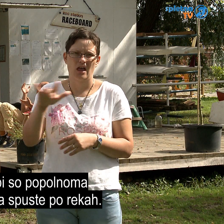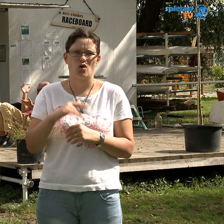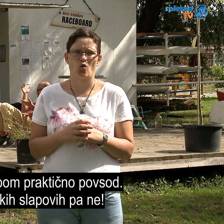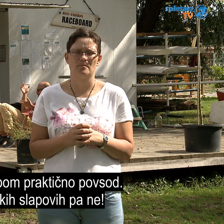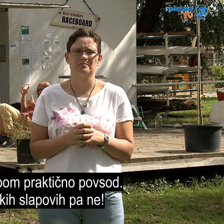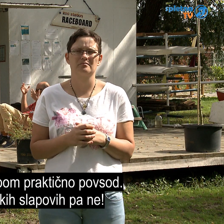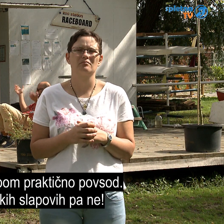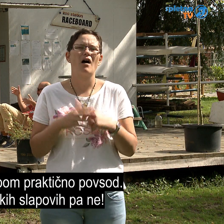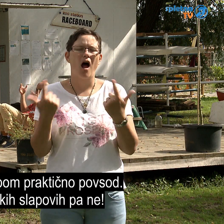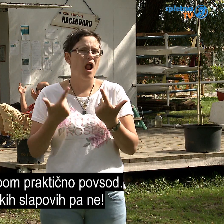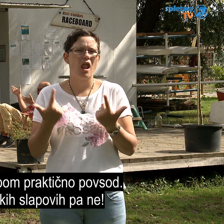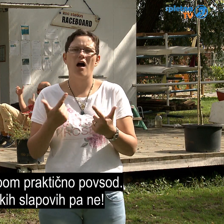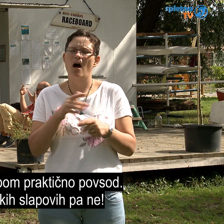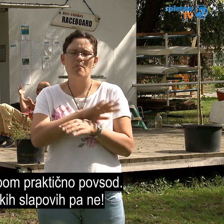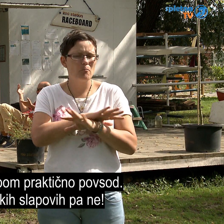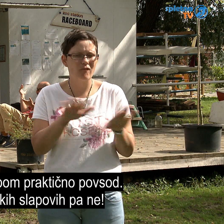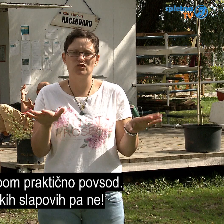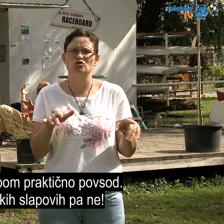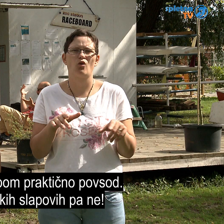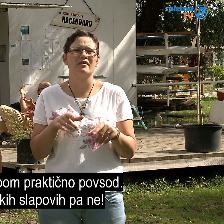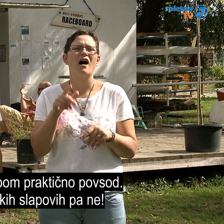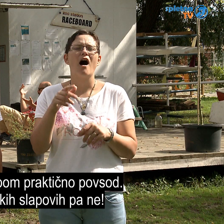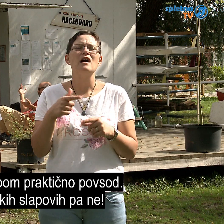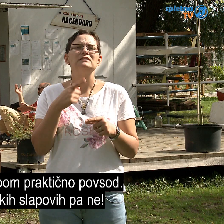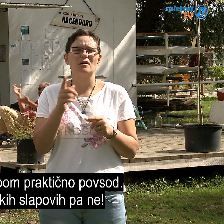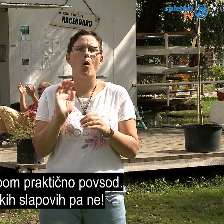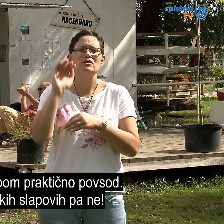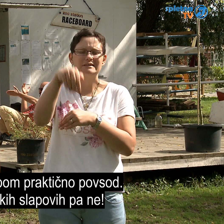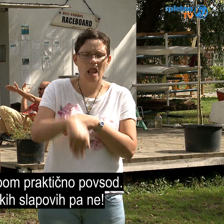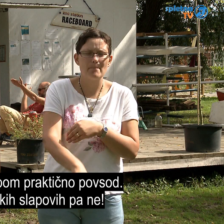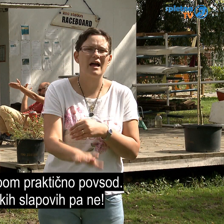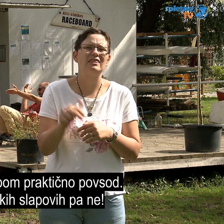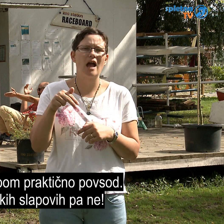Se pa da s supom praktično povsod, po niagarskih slapovih pa ne.